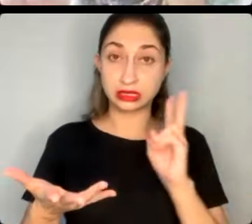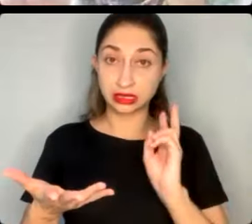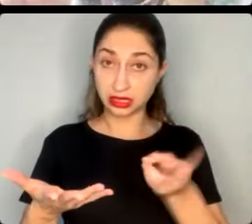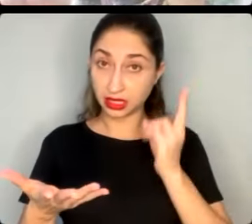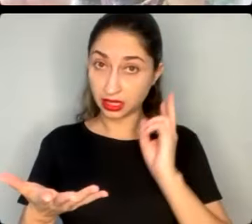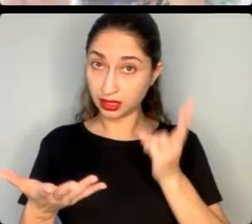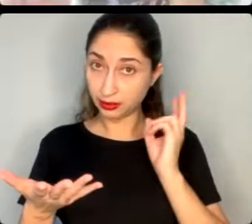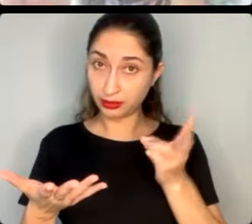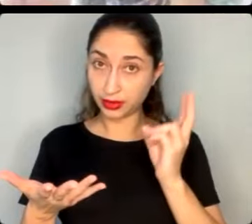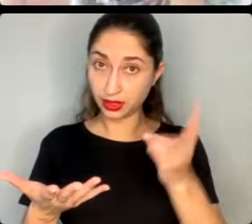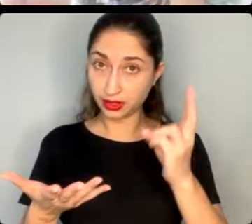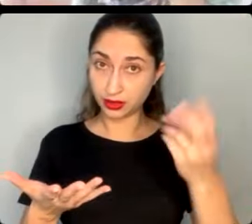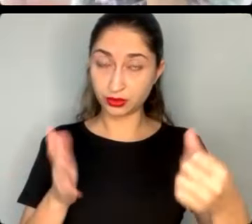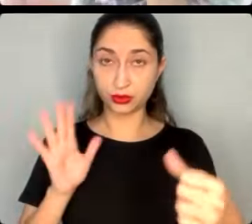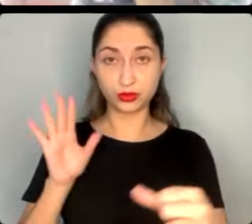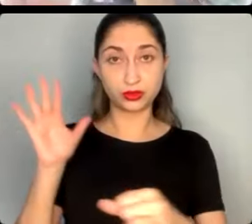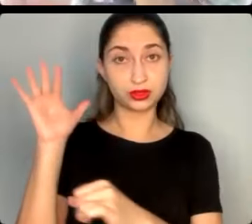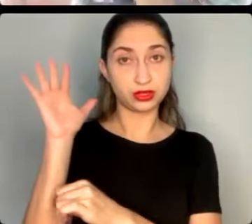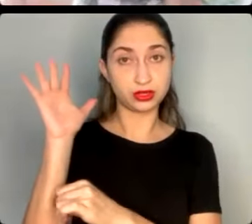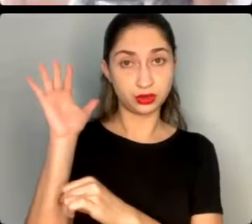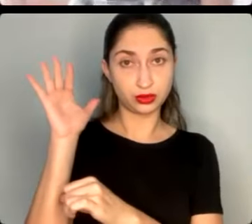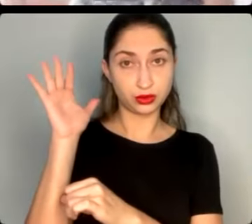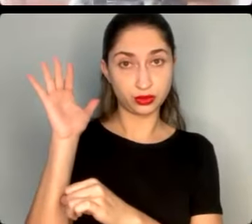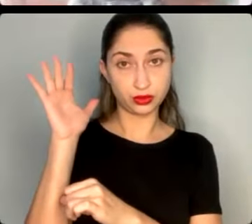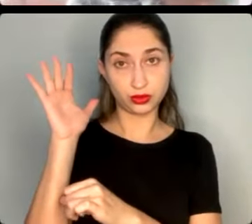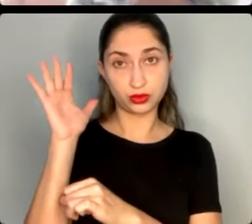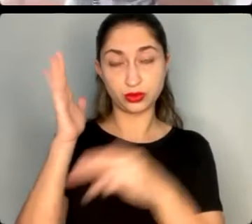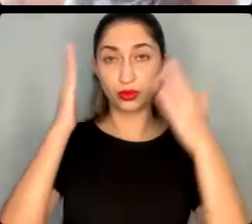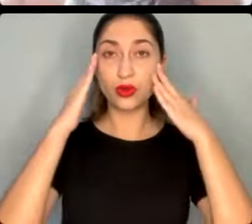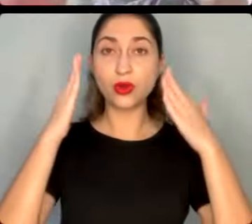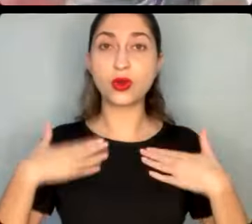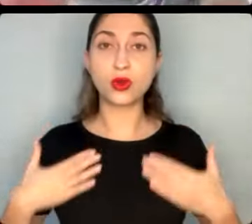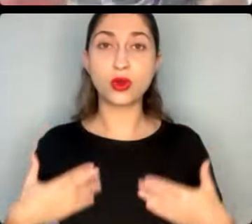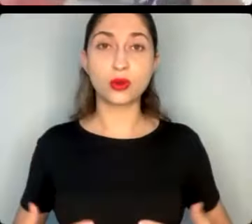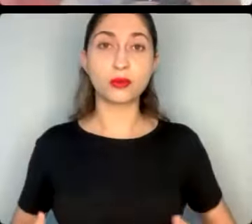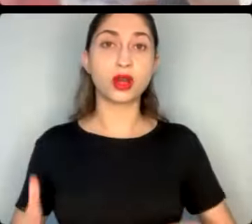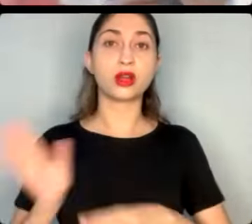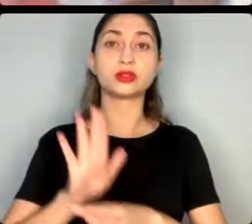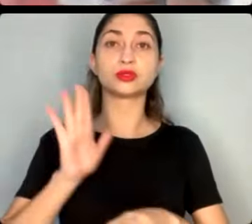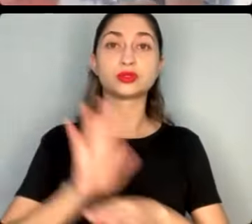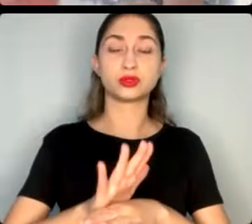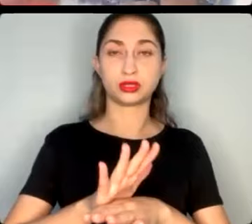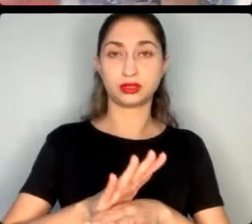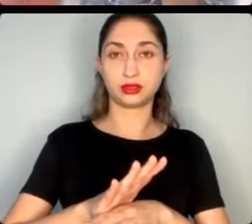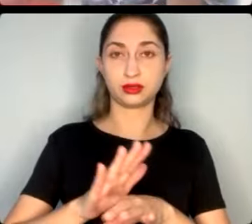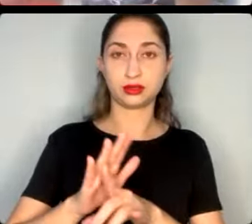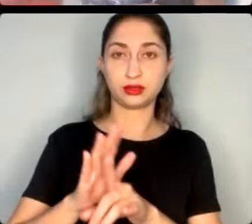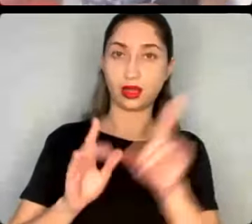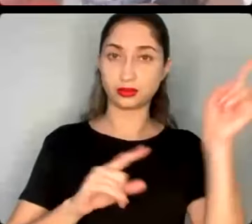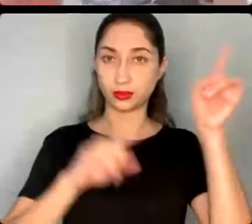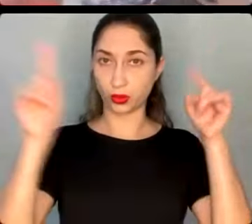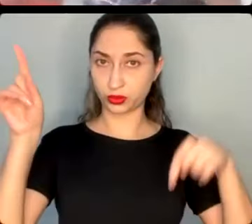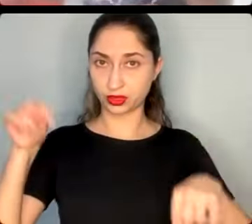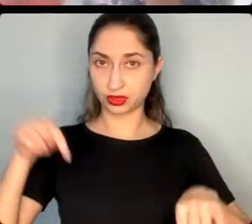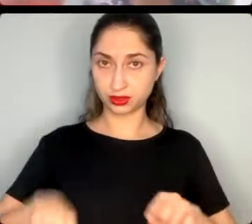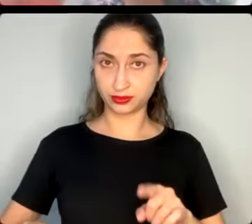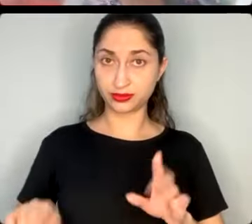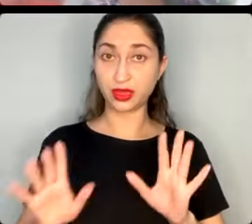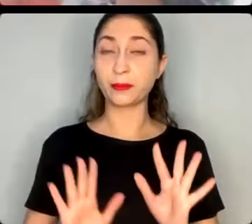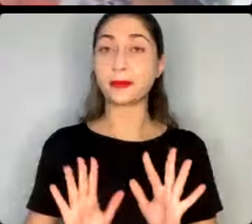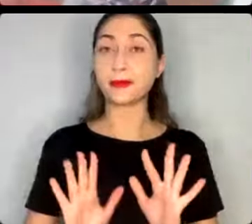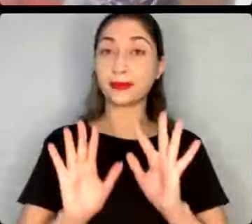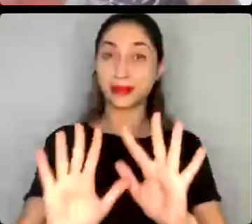do corpo e deixar que o centro do corpo alimente as pontas. Mas é muito comum que, às